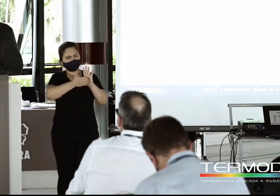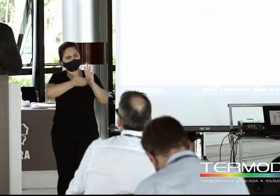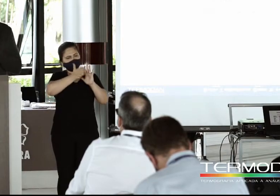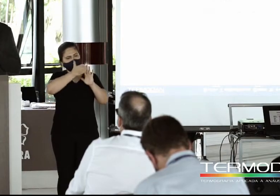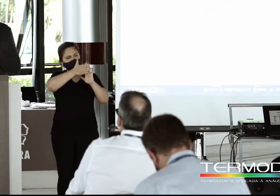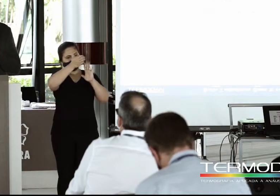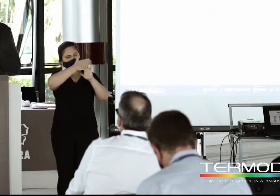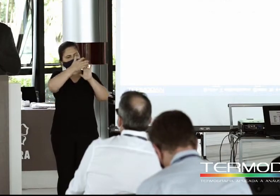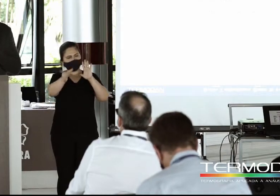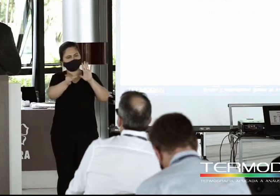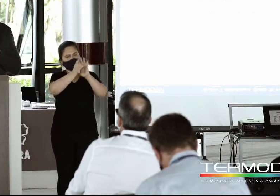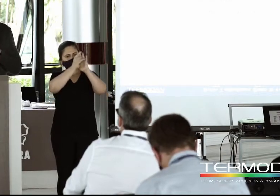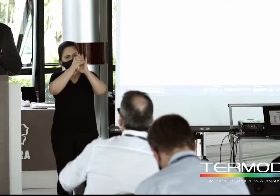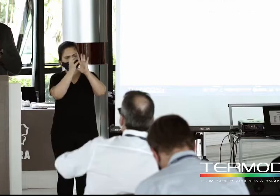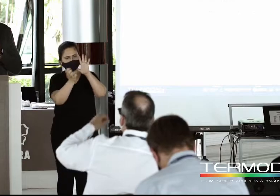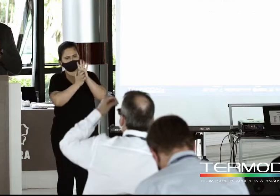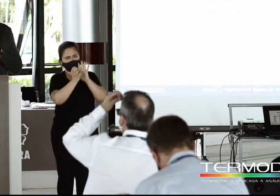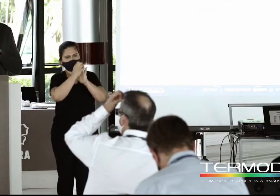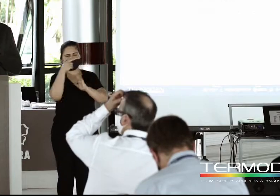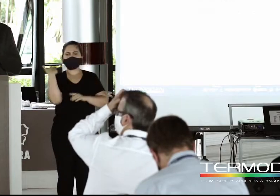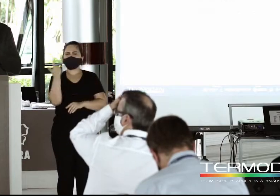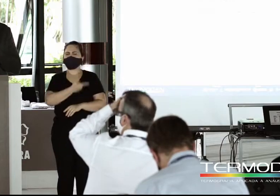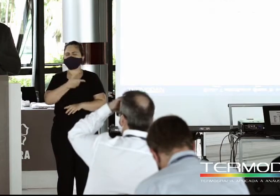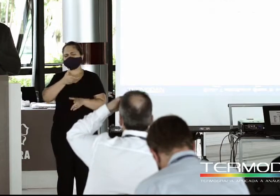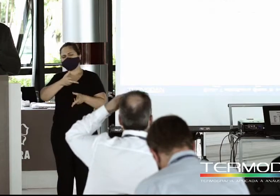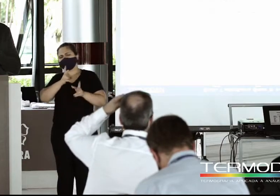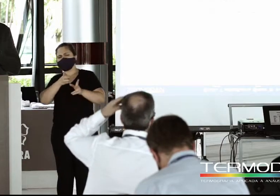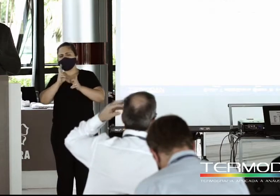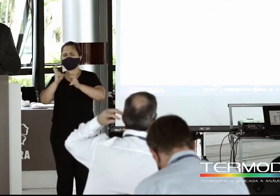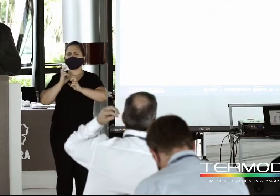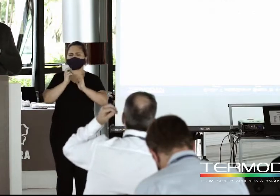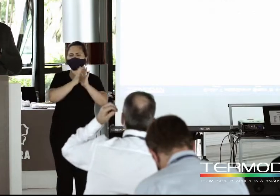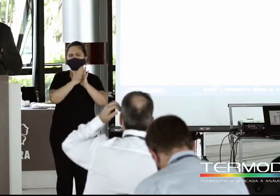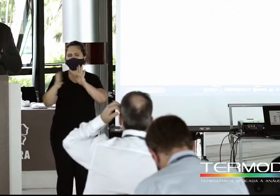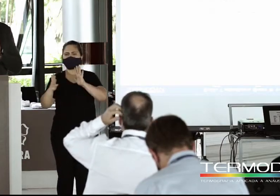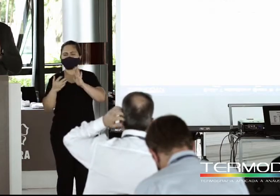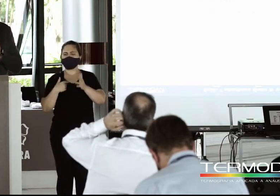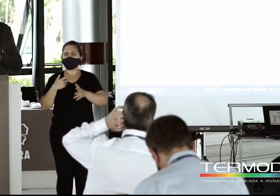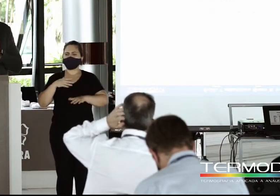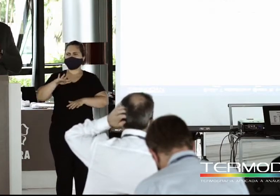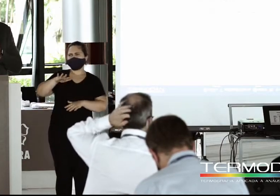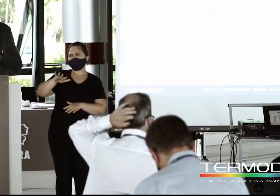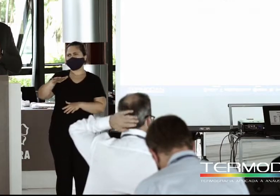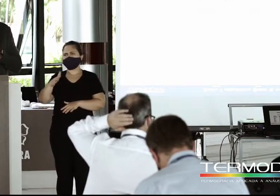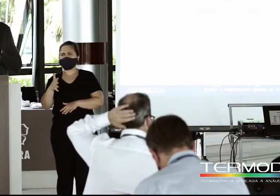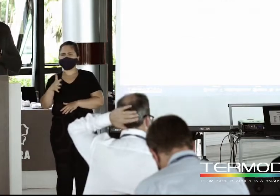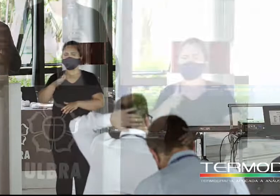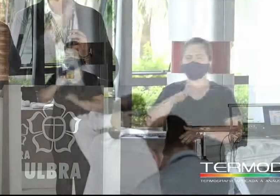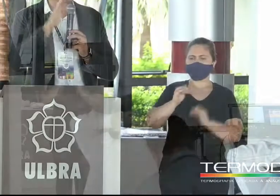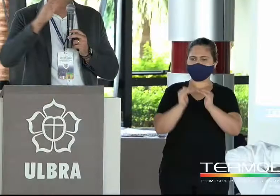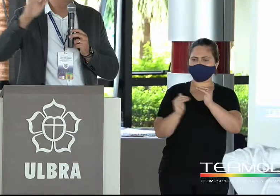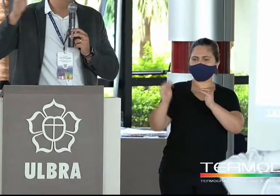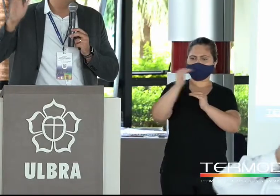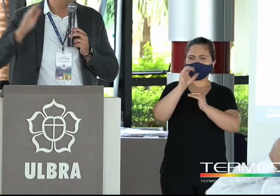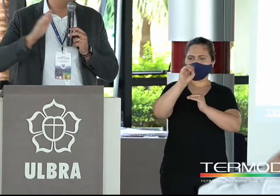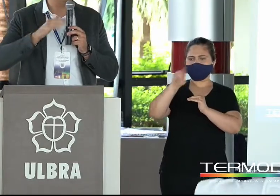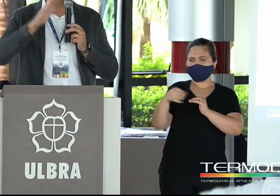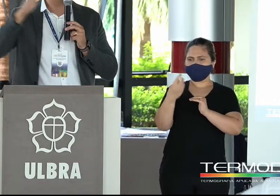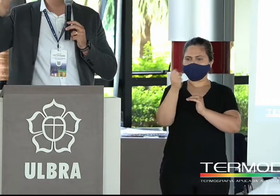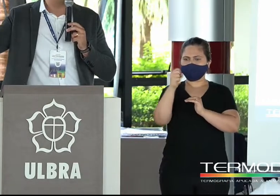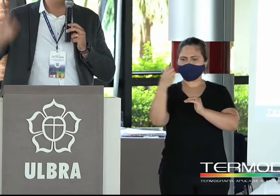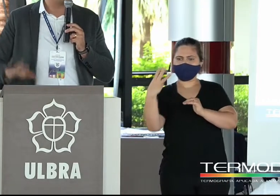cerâmicos, concreto, a gente observa que a emissividade desses materiais ficam mais ou menos aí acima de